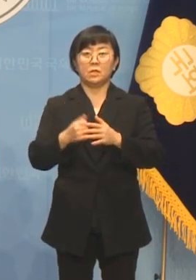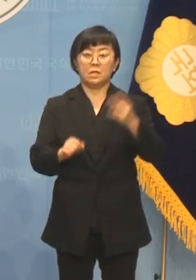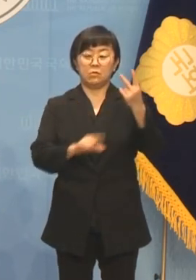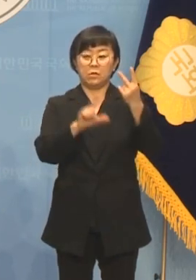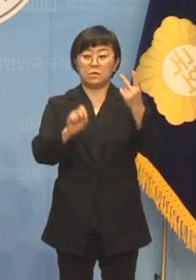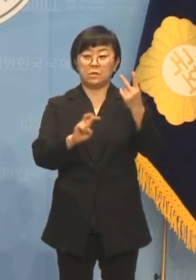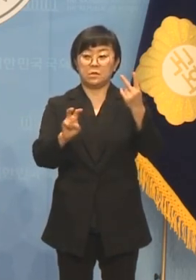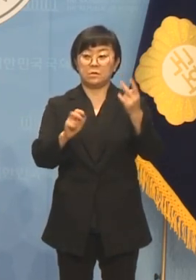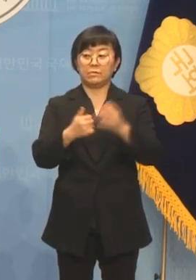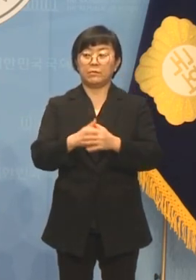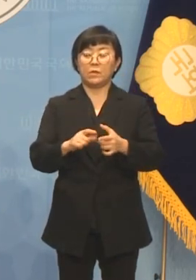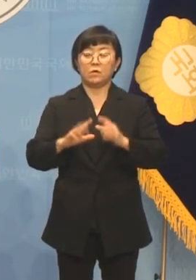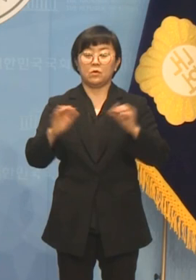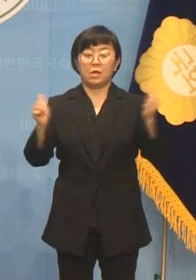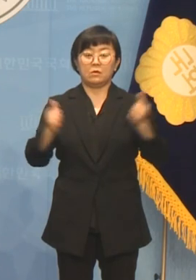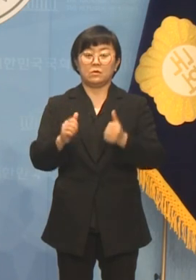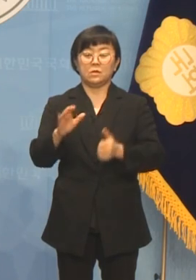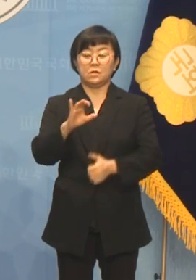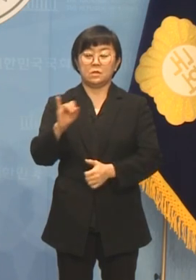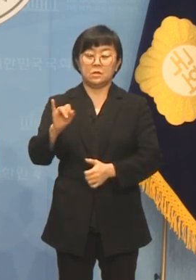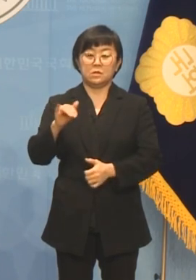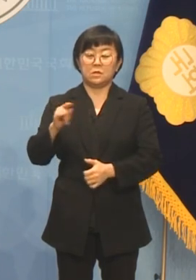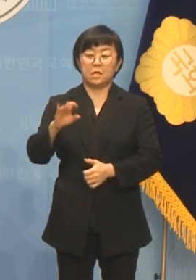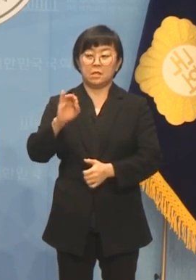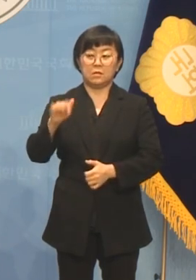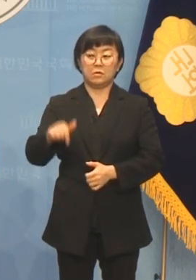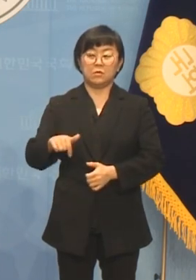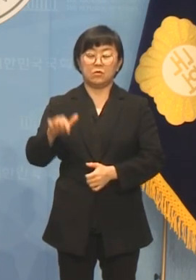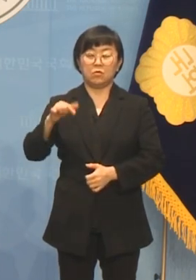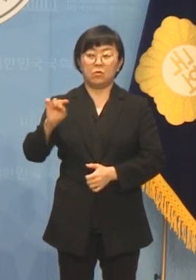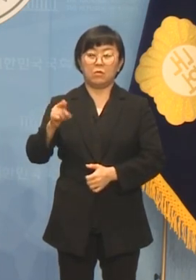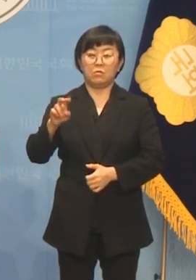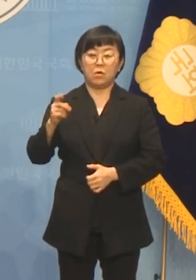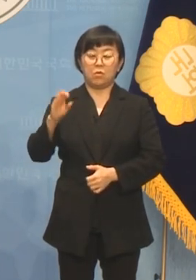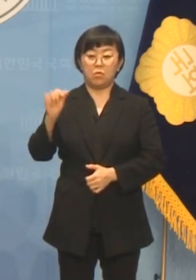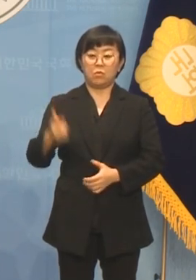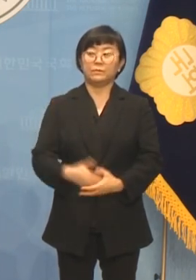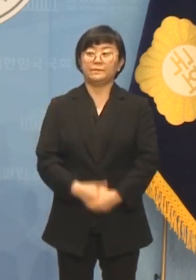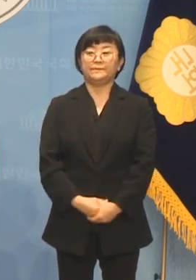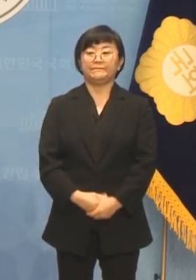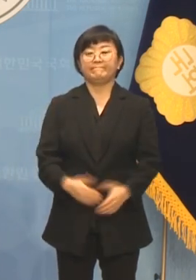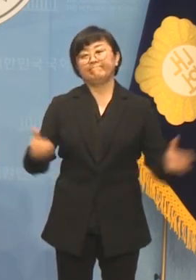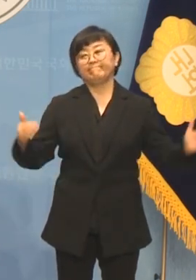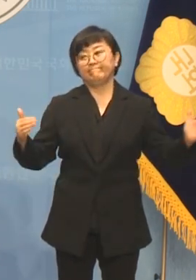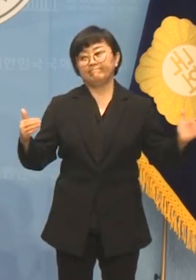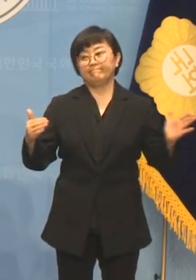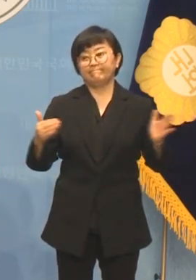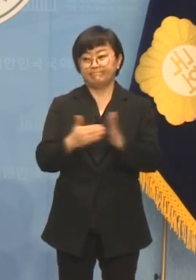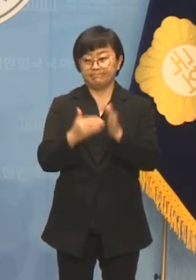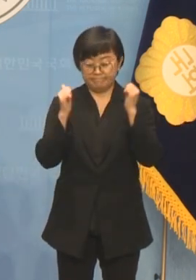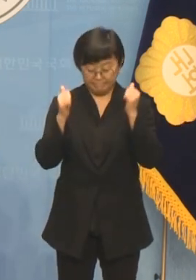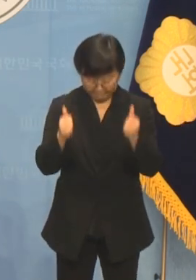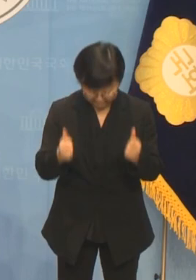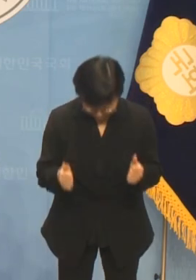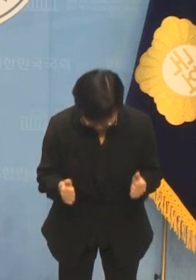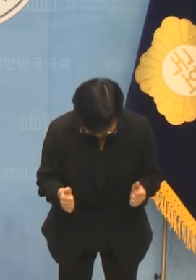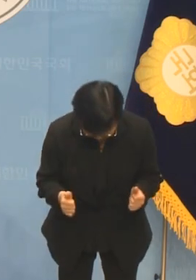2월 20일 국회의원 이채익, 국회의원 권명호 이상입니다.